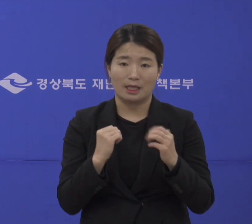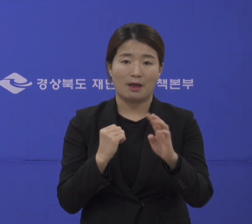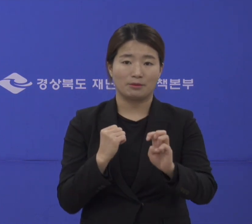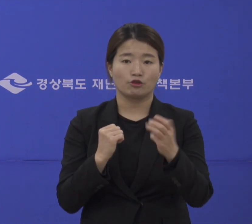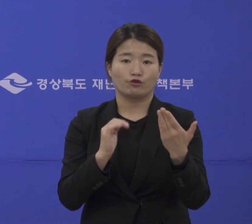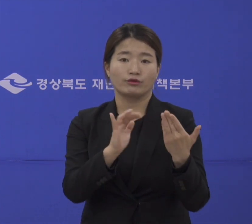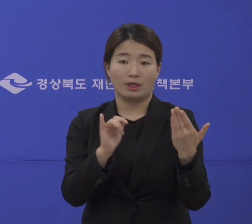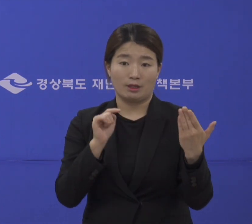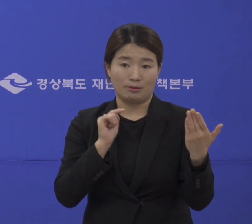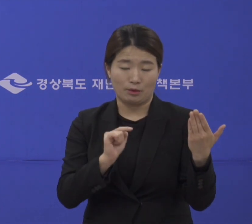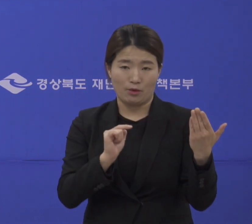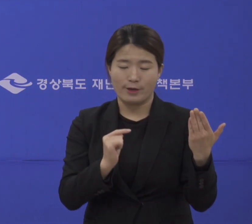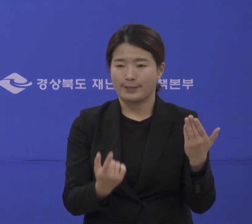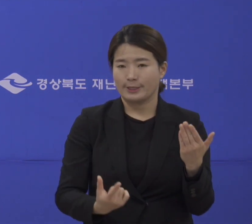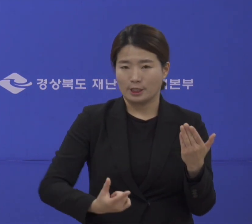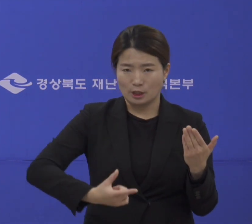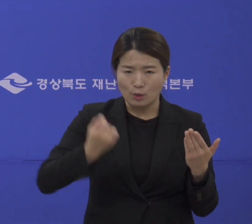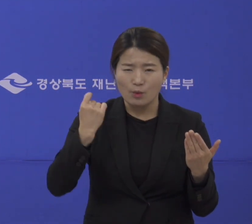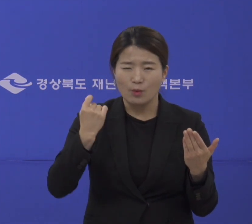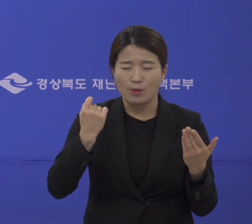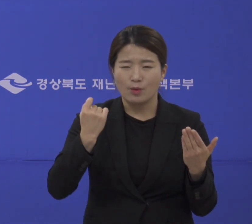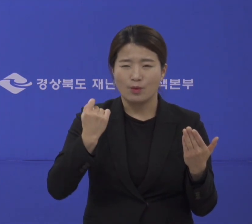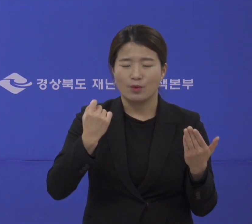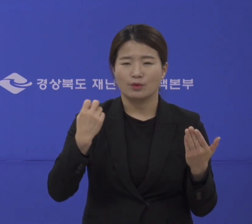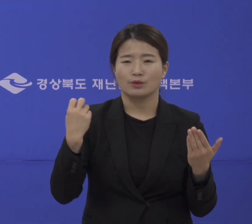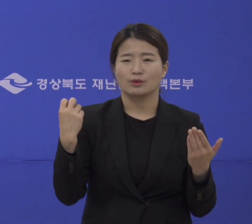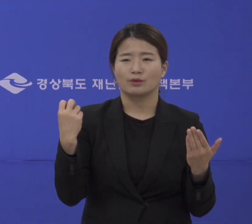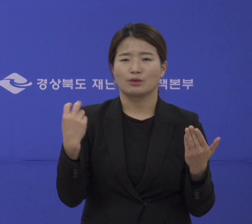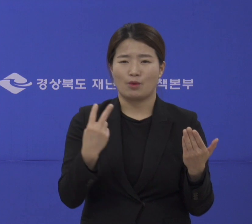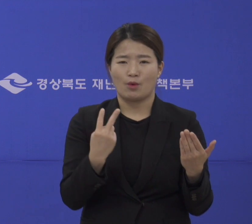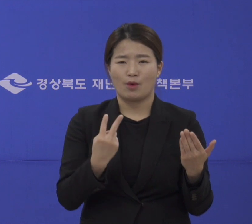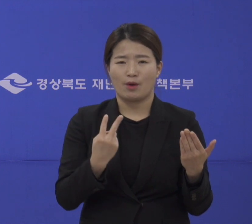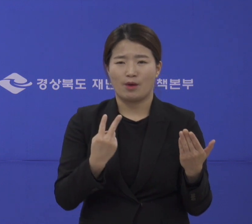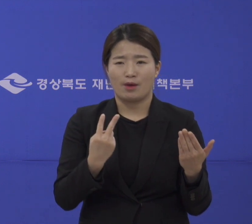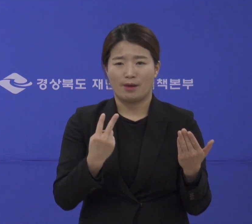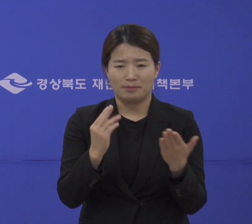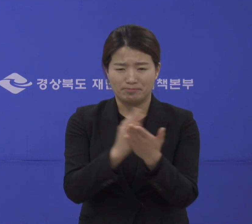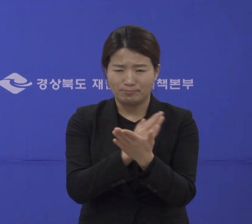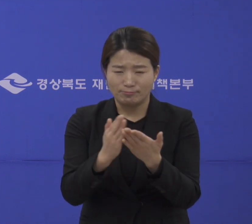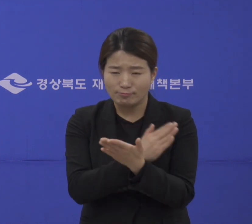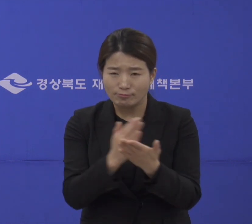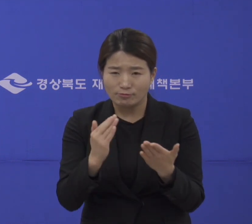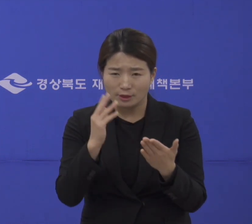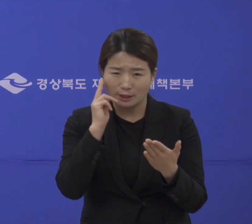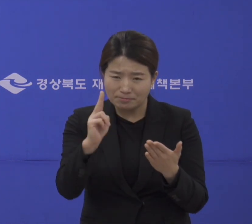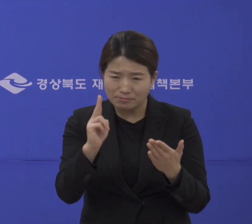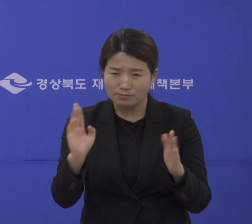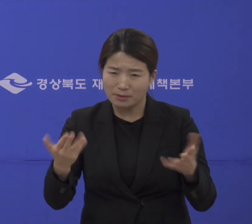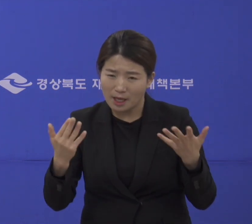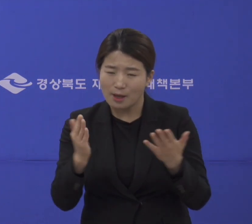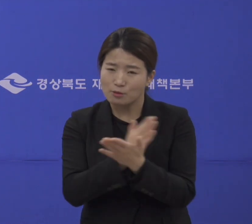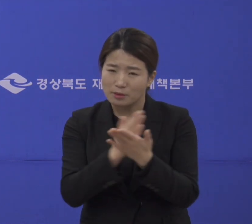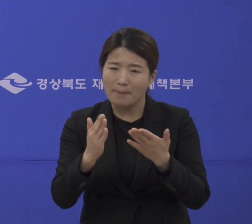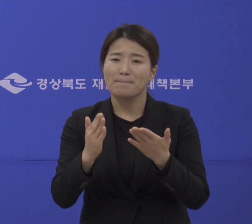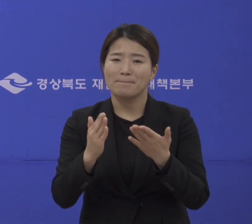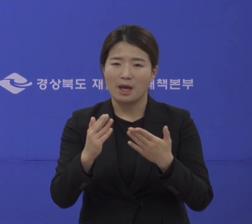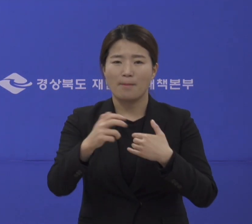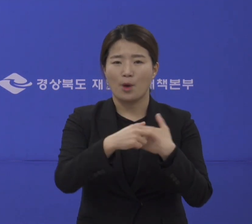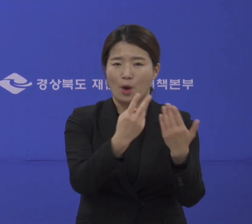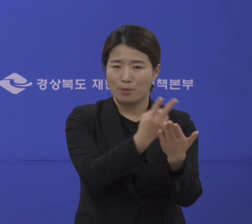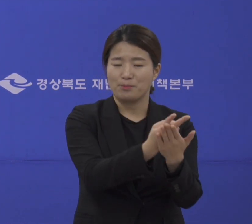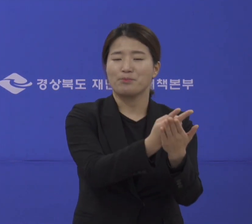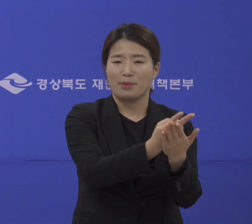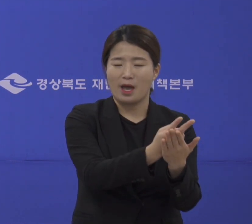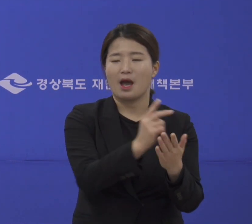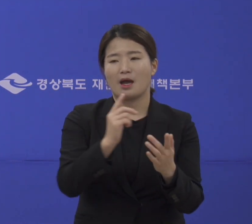39명도 신속하고 빨리 분류를 해서 병원으로 또